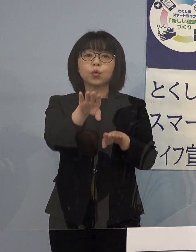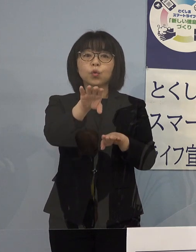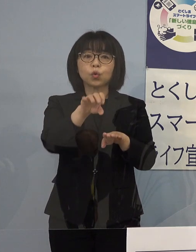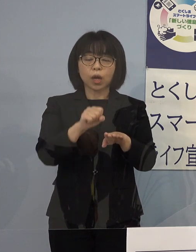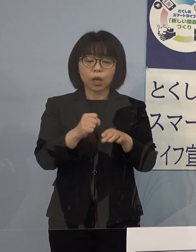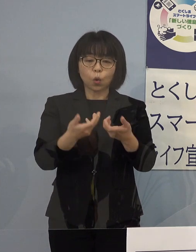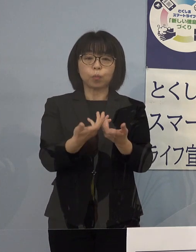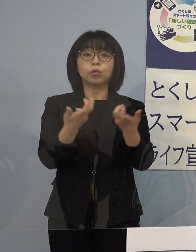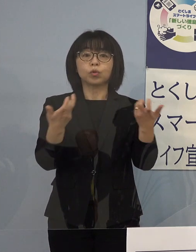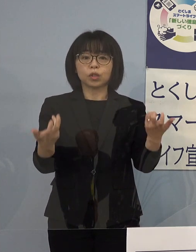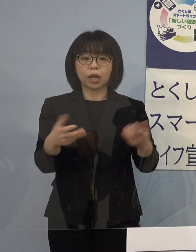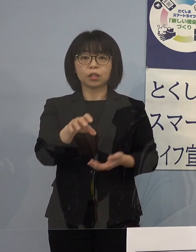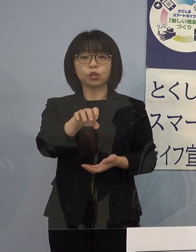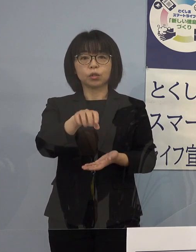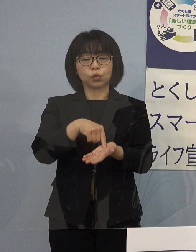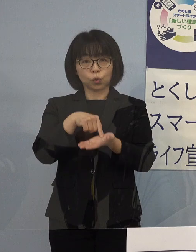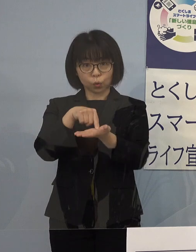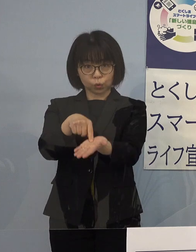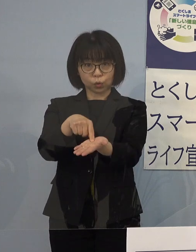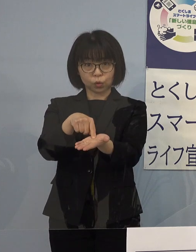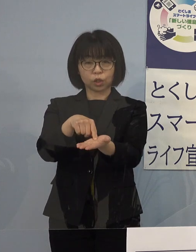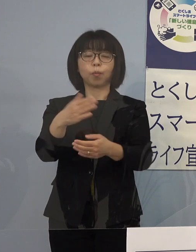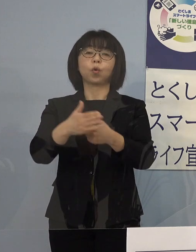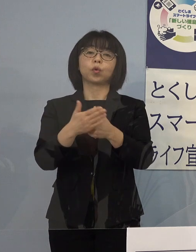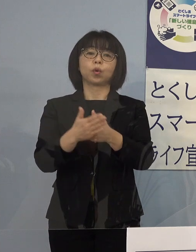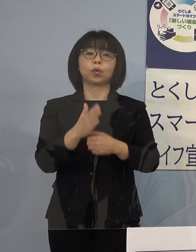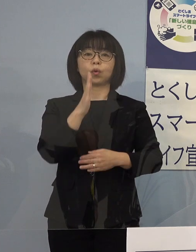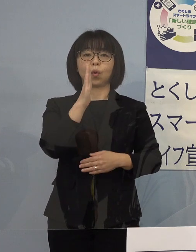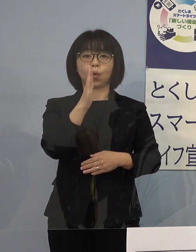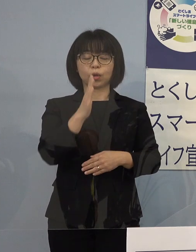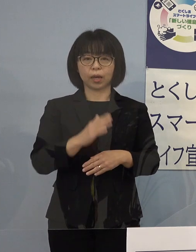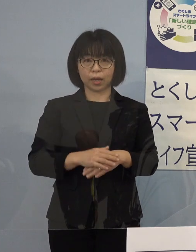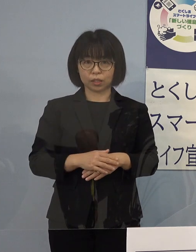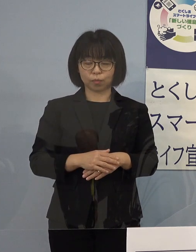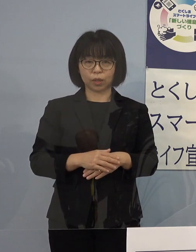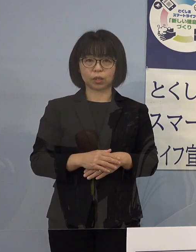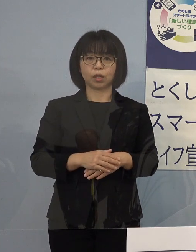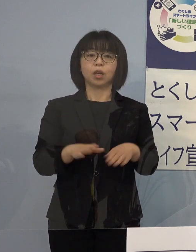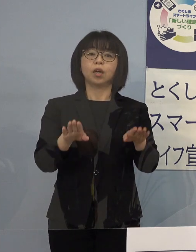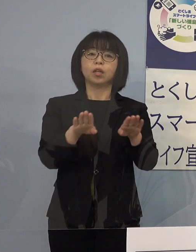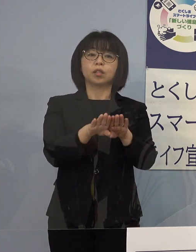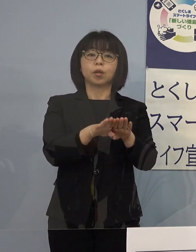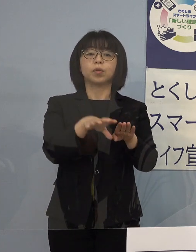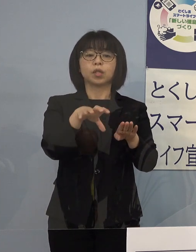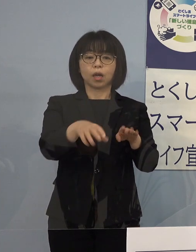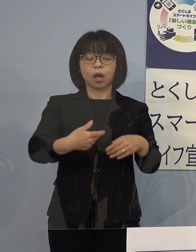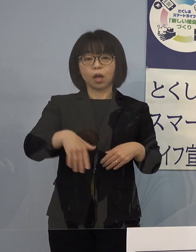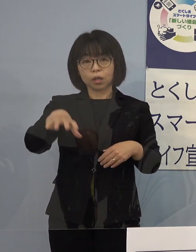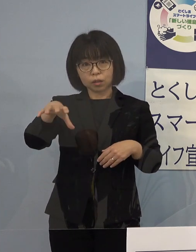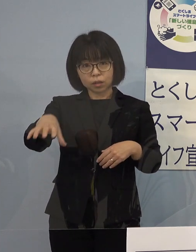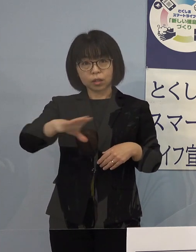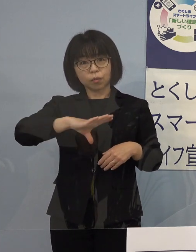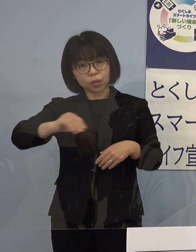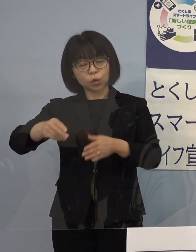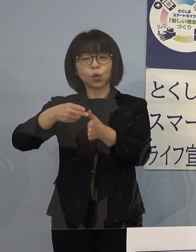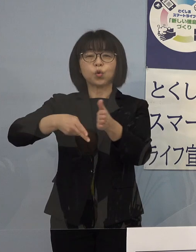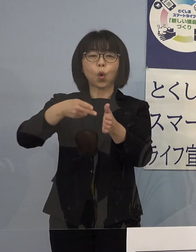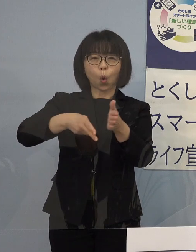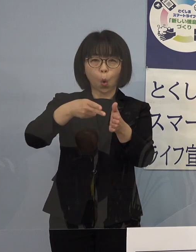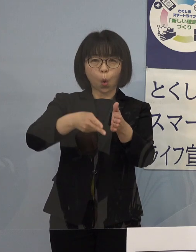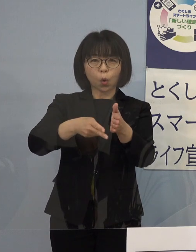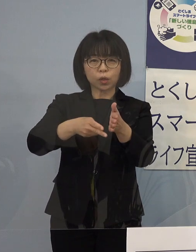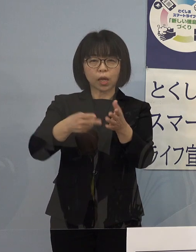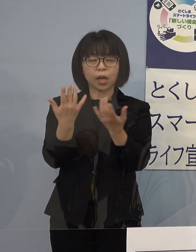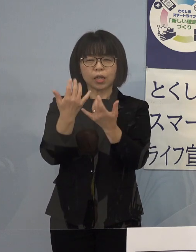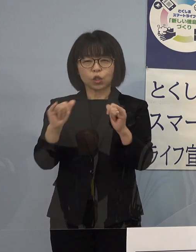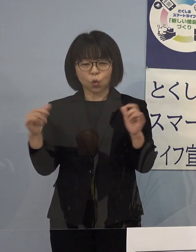ただければ。年末年始の時期、帰省や旅行が集中し感染リスクが高まりますということ